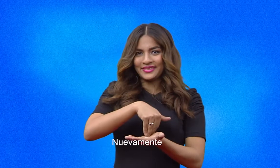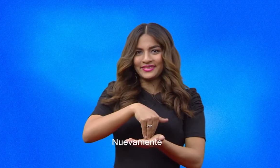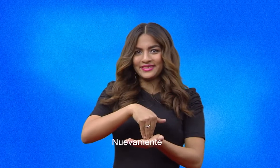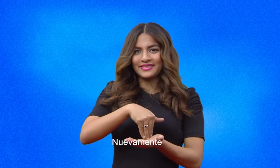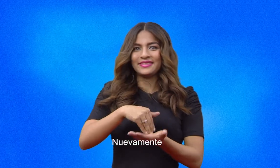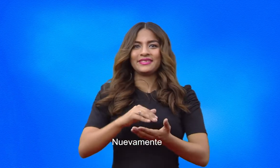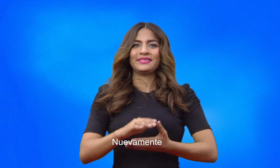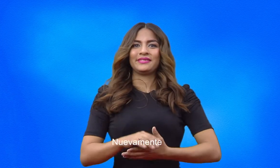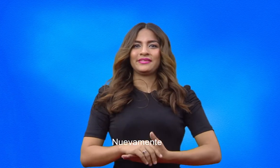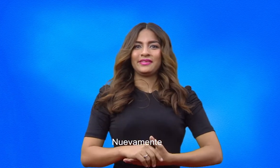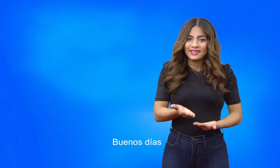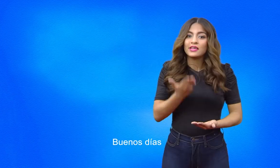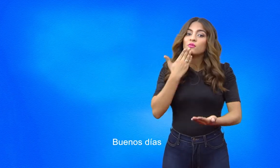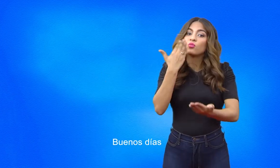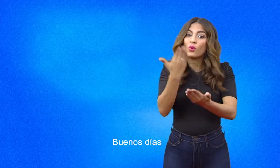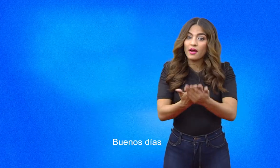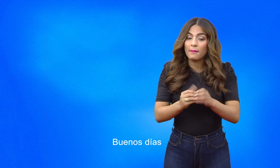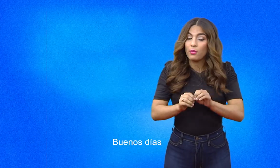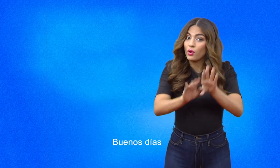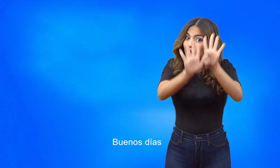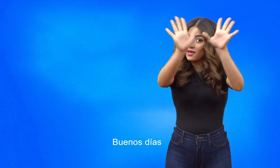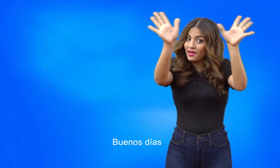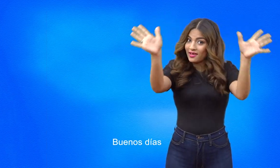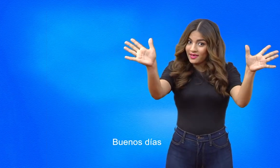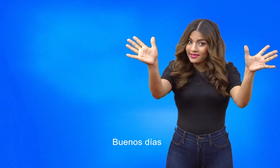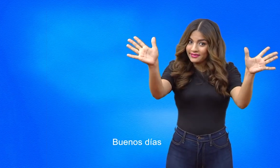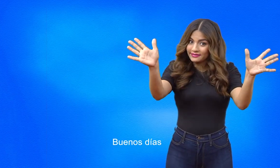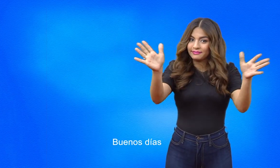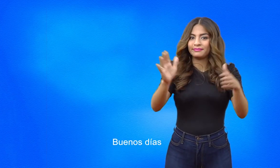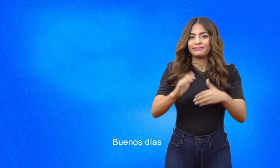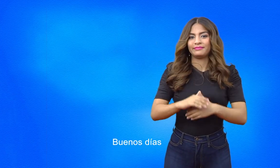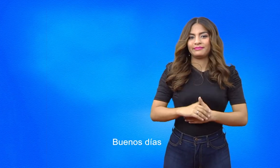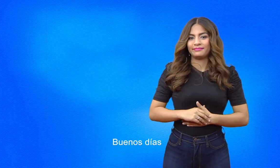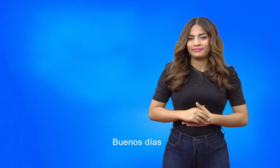Nuevamente. Buenos días.